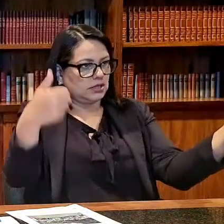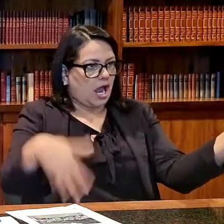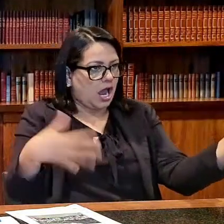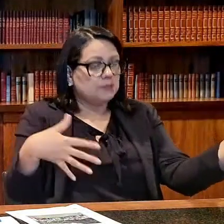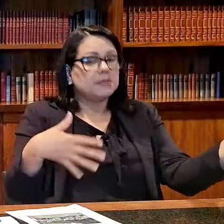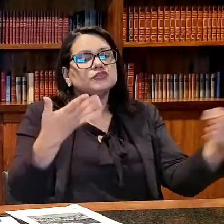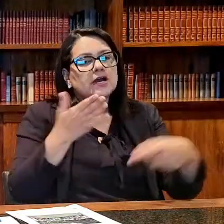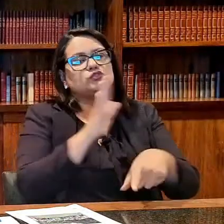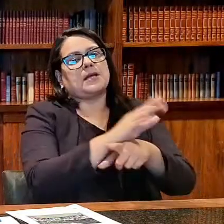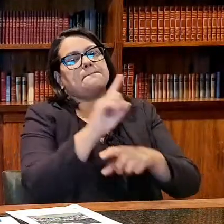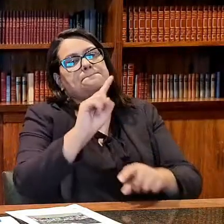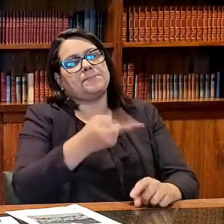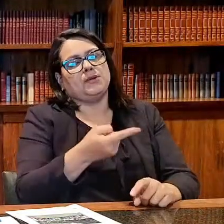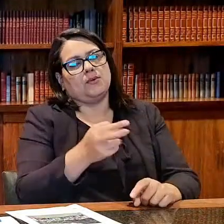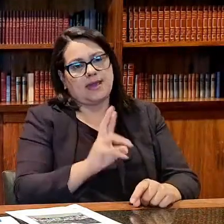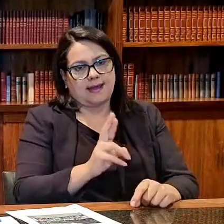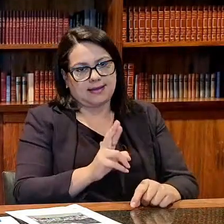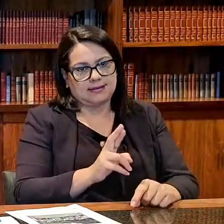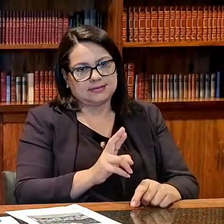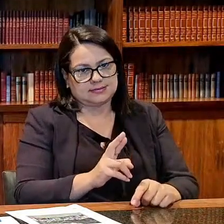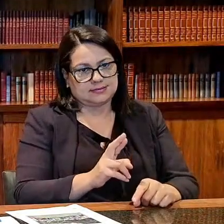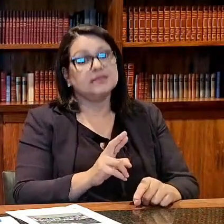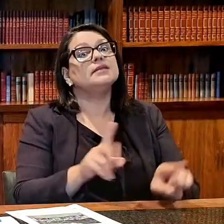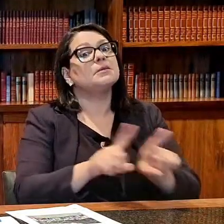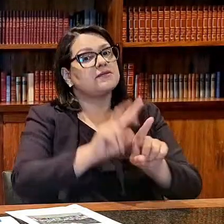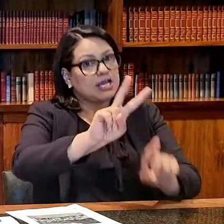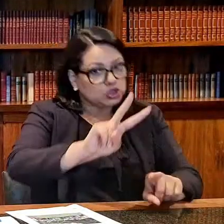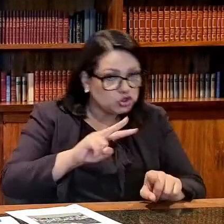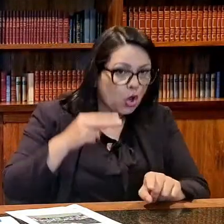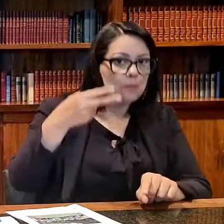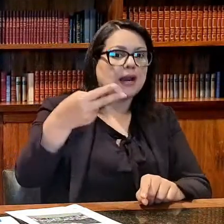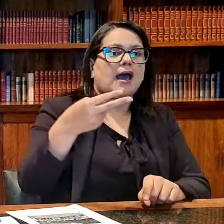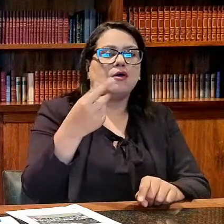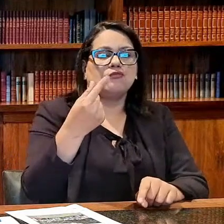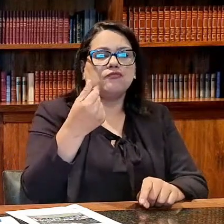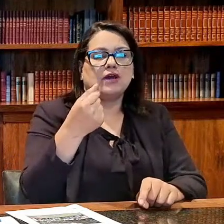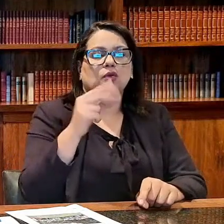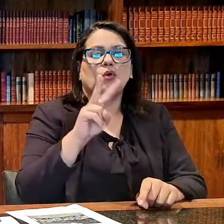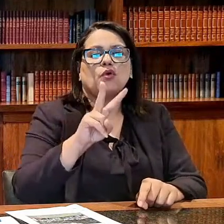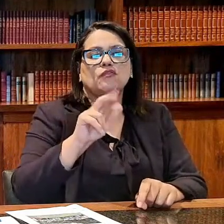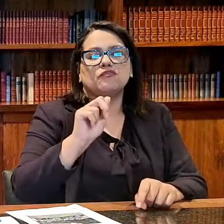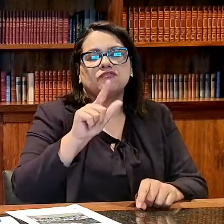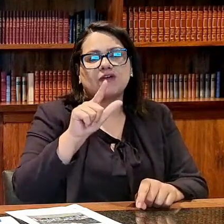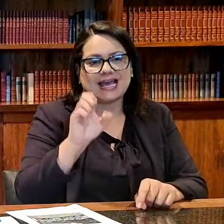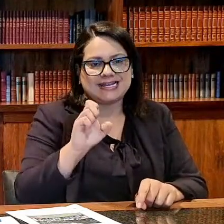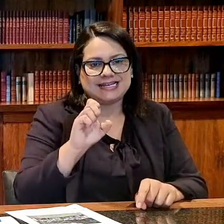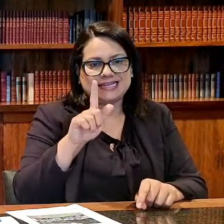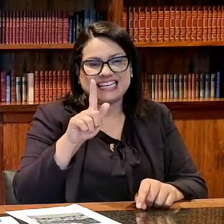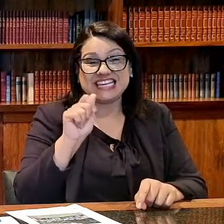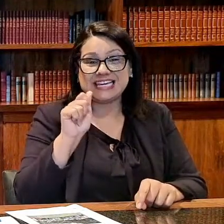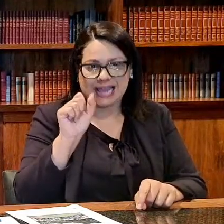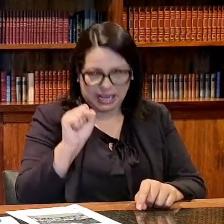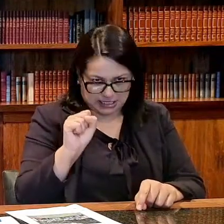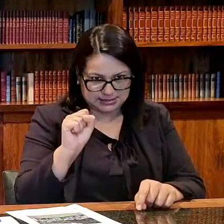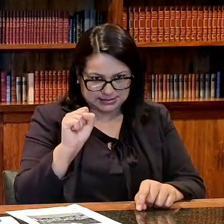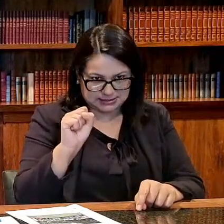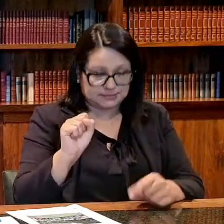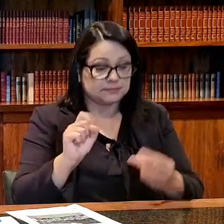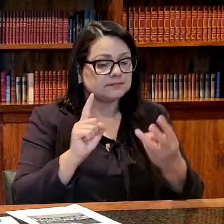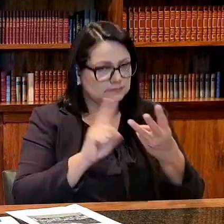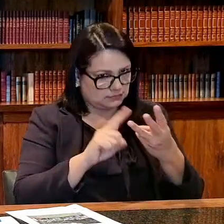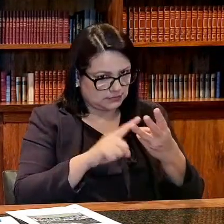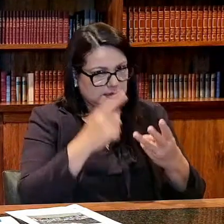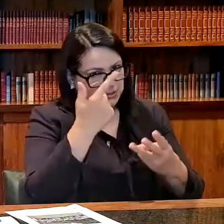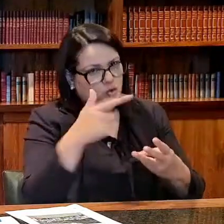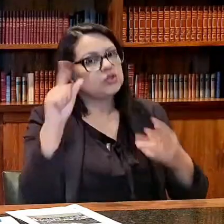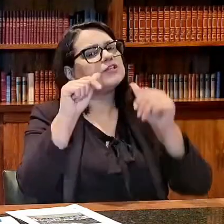aqui, tá? E vamos dobrar também o valor do Vale Gás. E vem mais coisa também sobre redução de